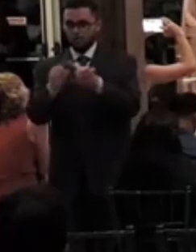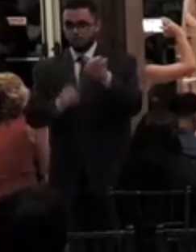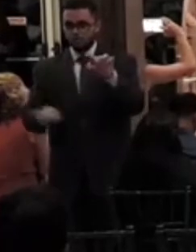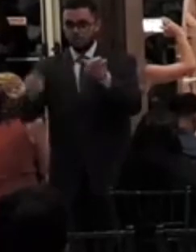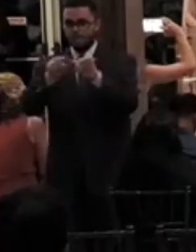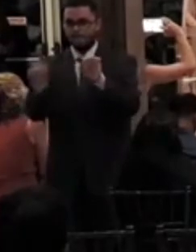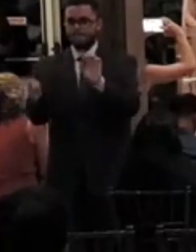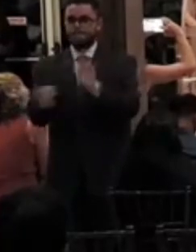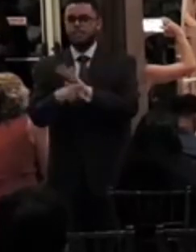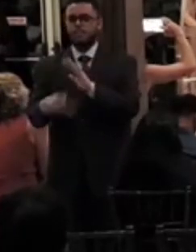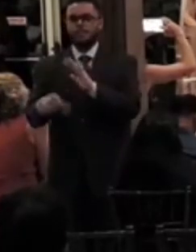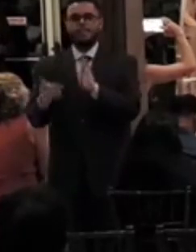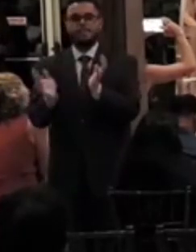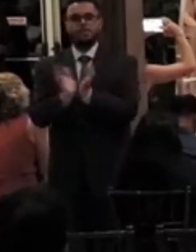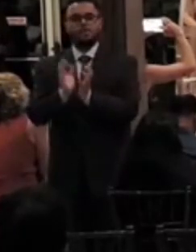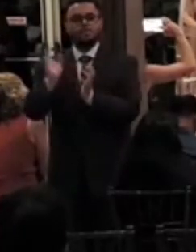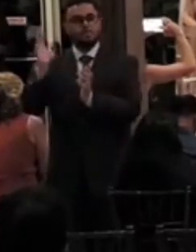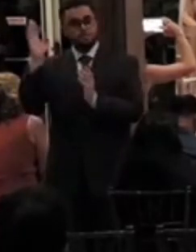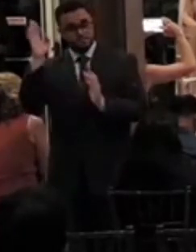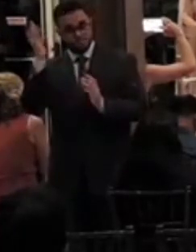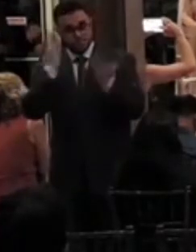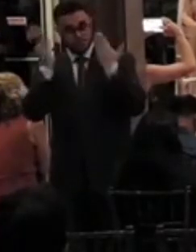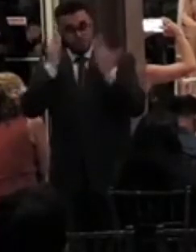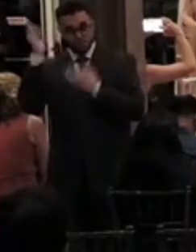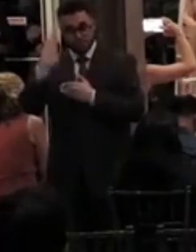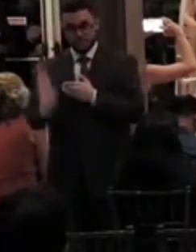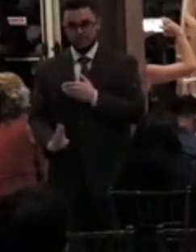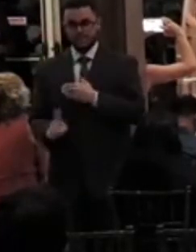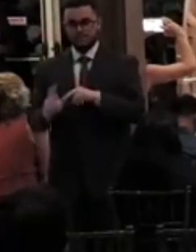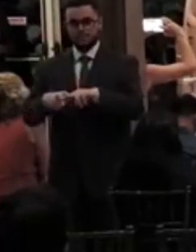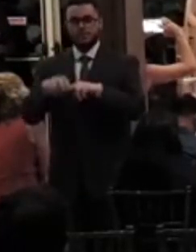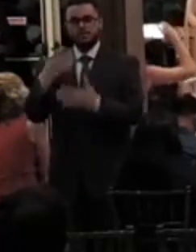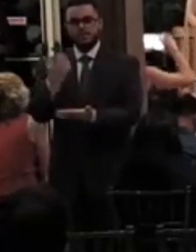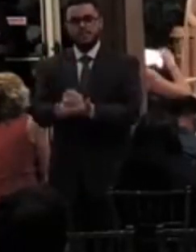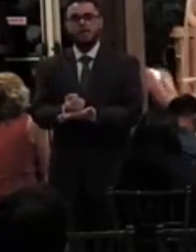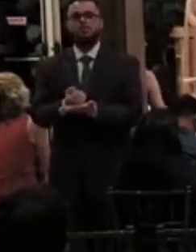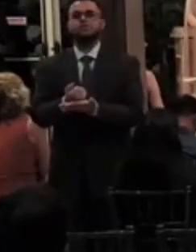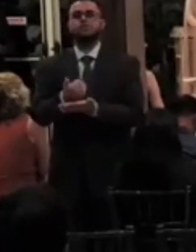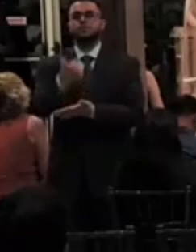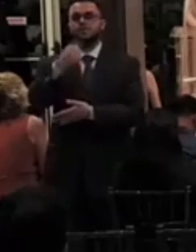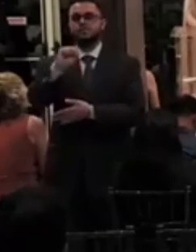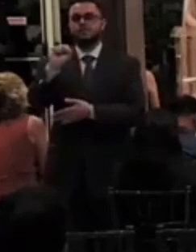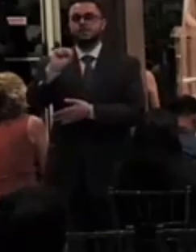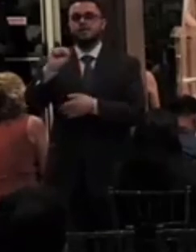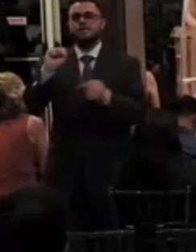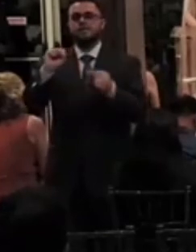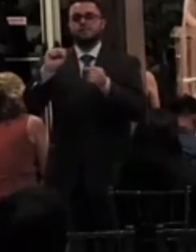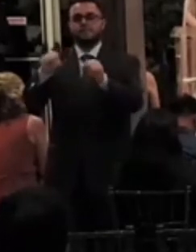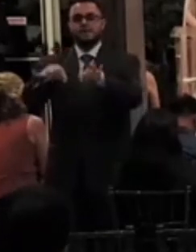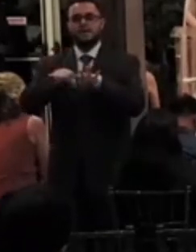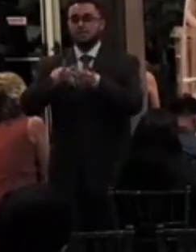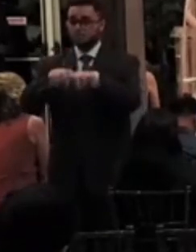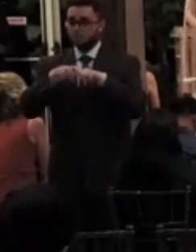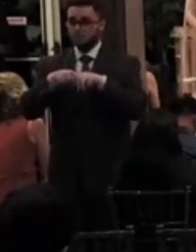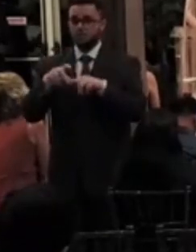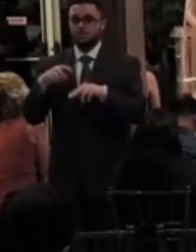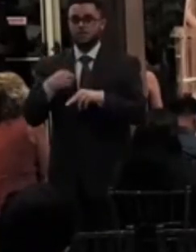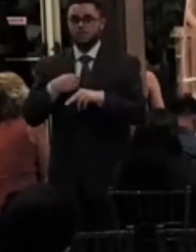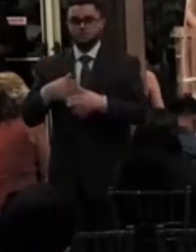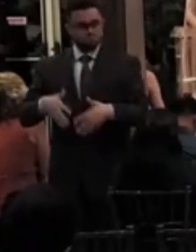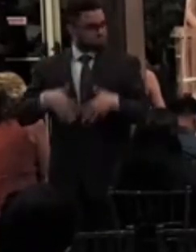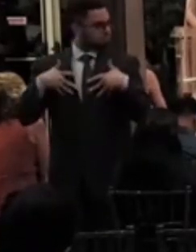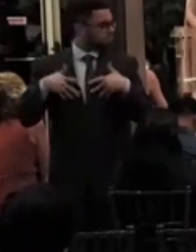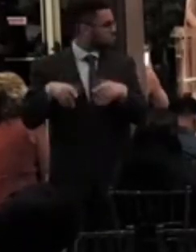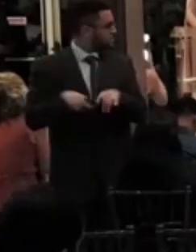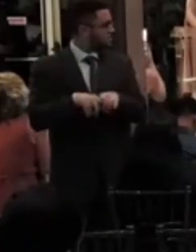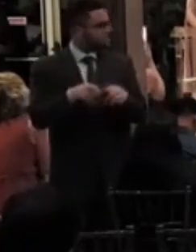a posse do 18º plenário. E é com muita honra e responsabilidade que eu também queria informar para